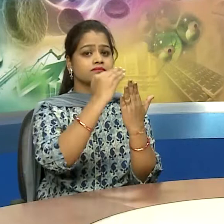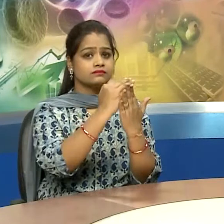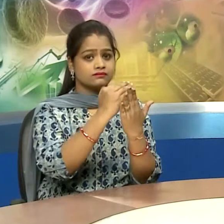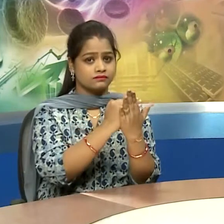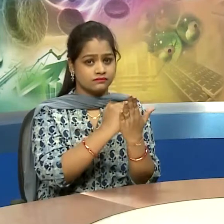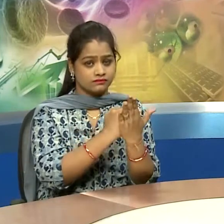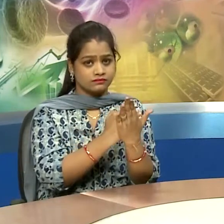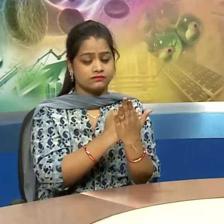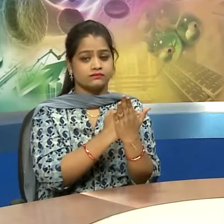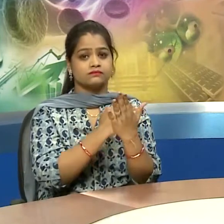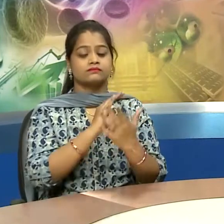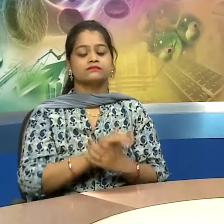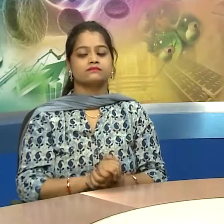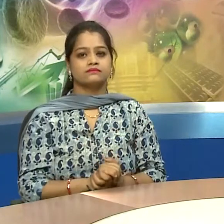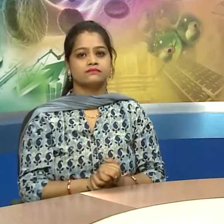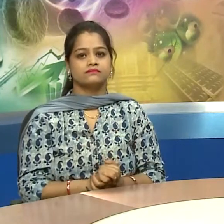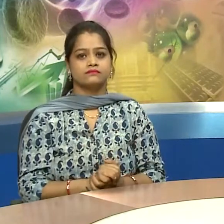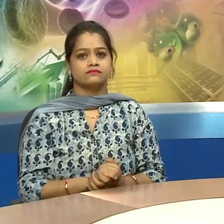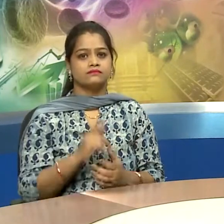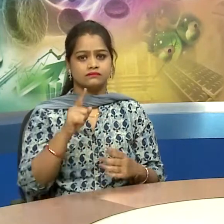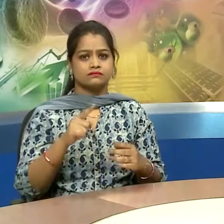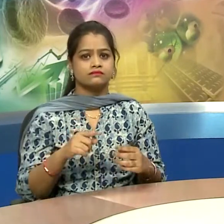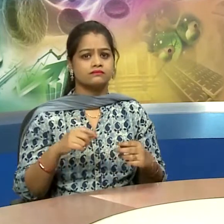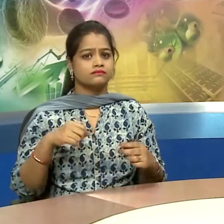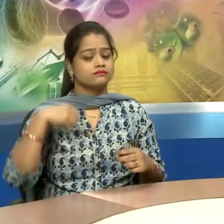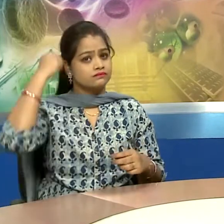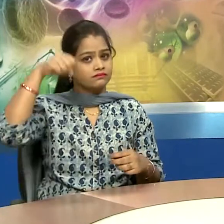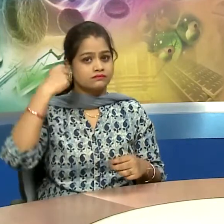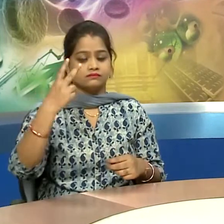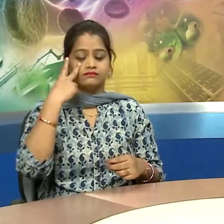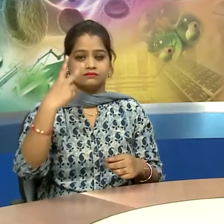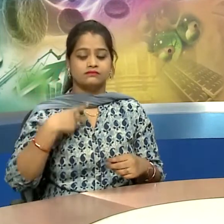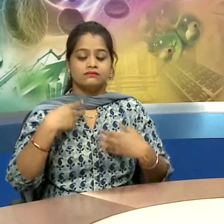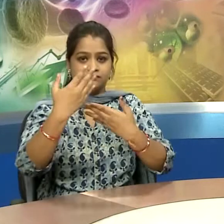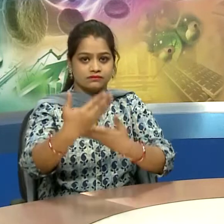शैक्षिक दृश्य चलचित्र में आपका स्वागत है।